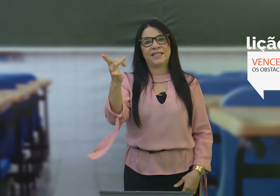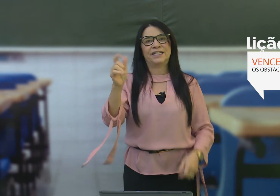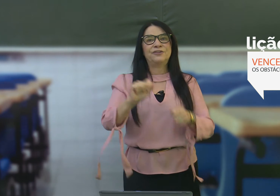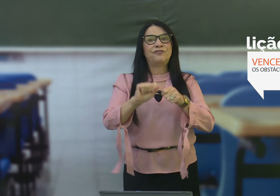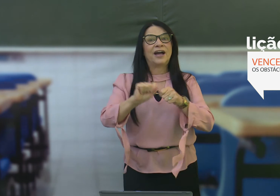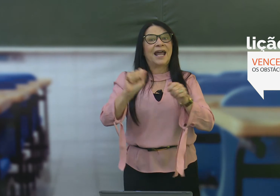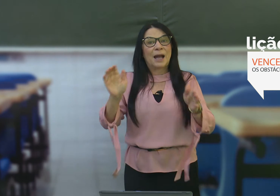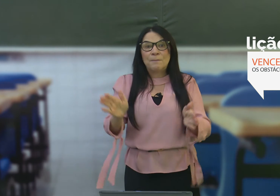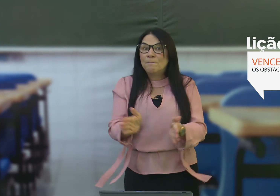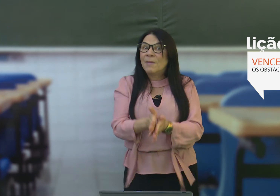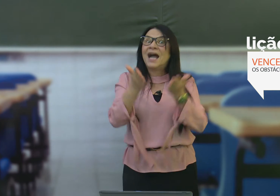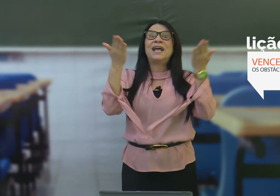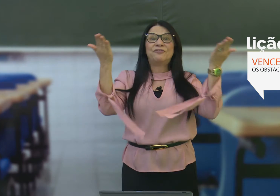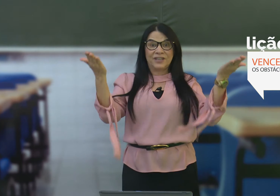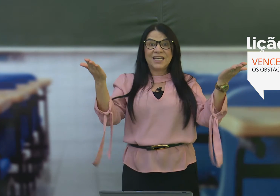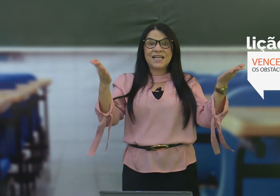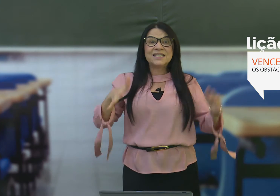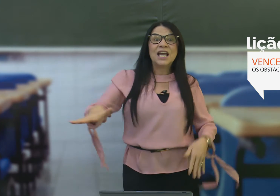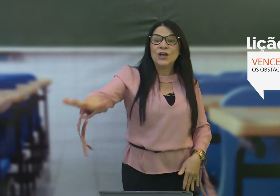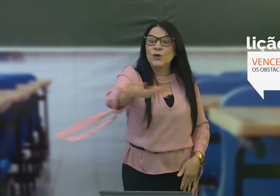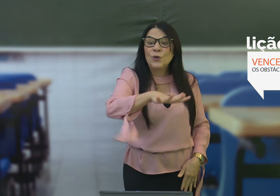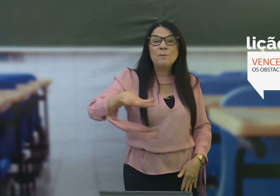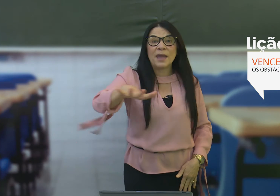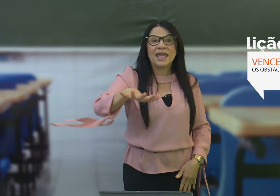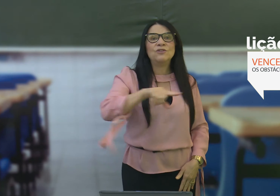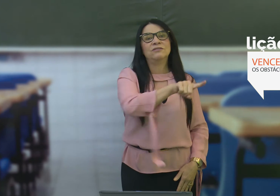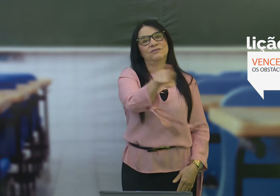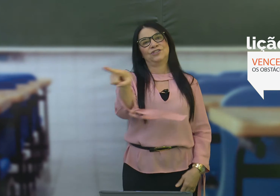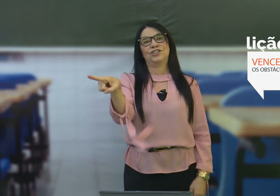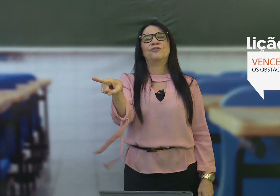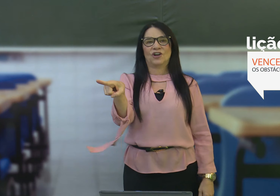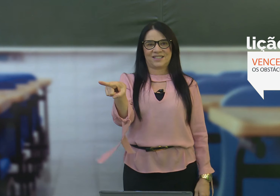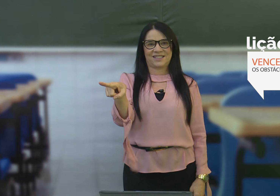amanhã fará maravilhas no meio de vós.